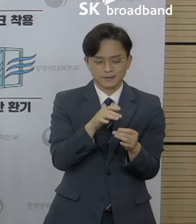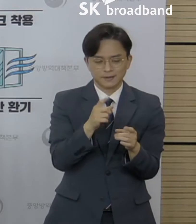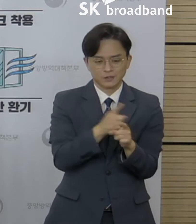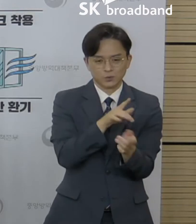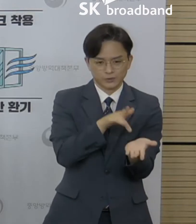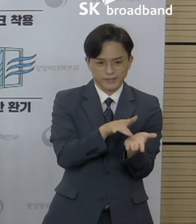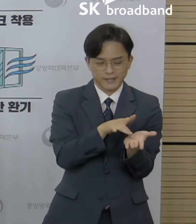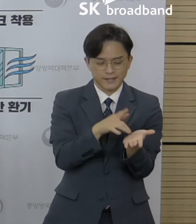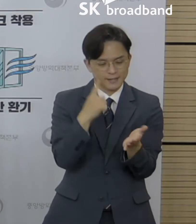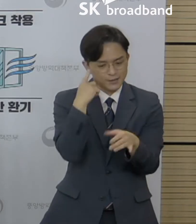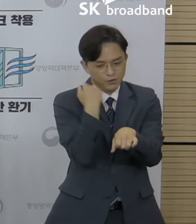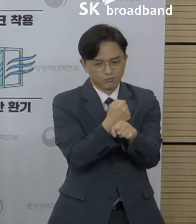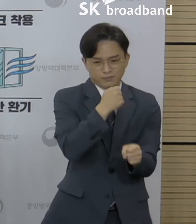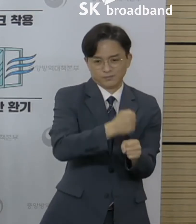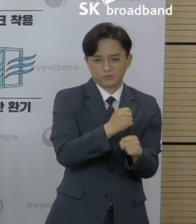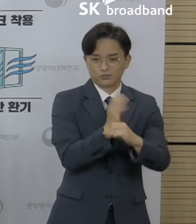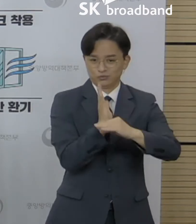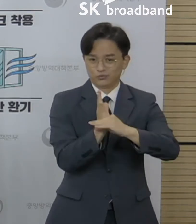개발하고 있습니다.